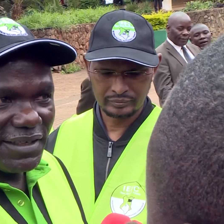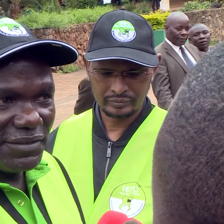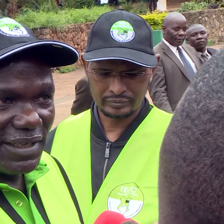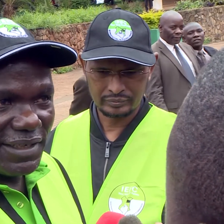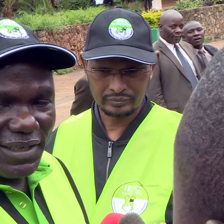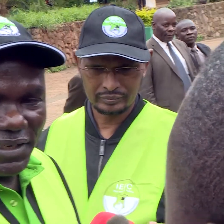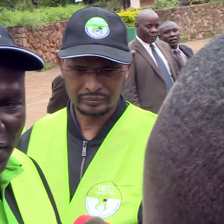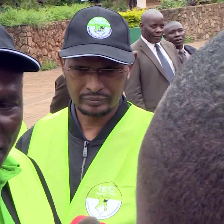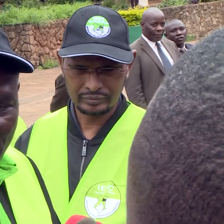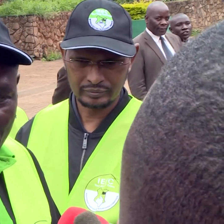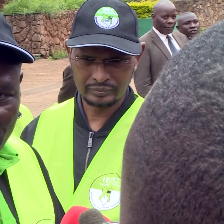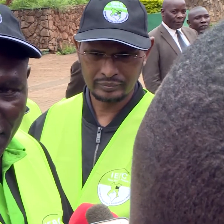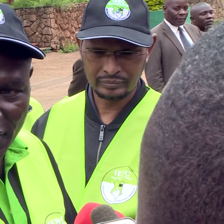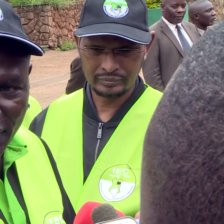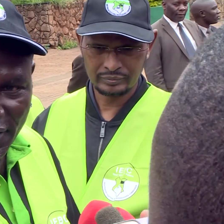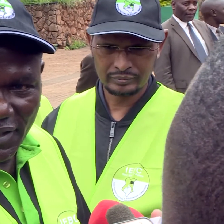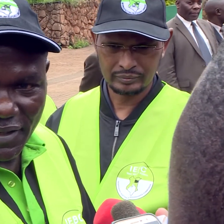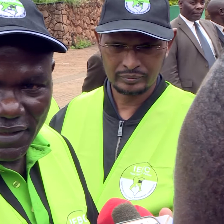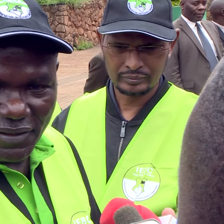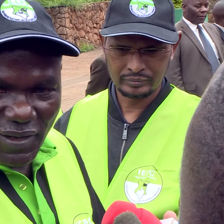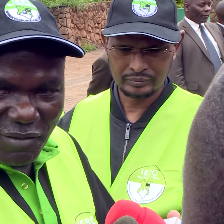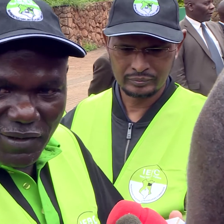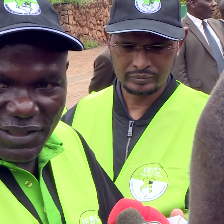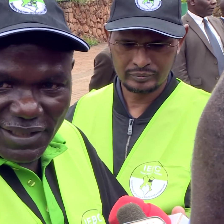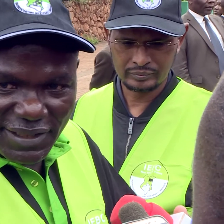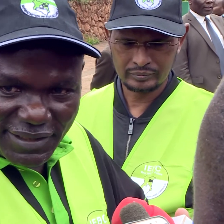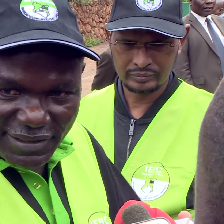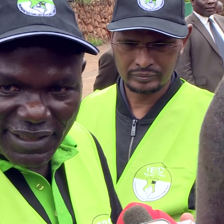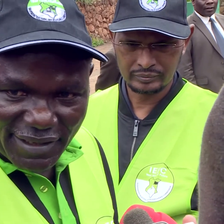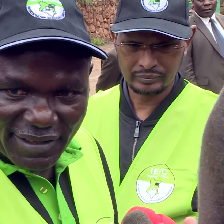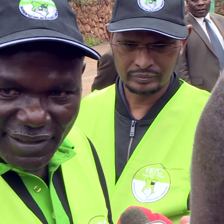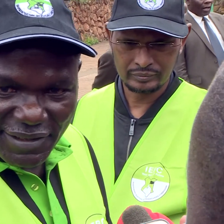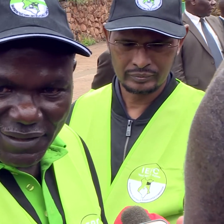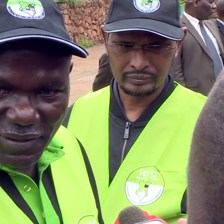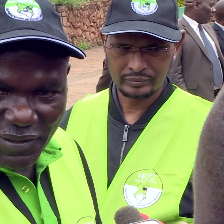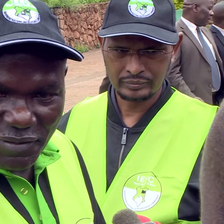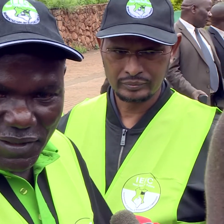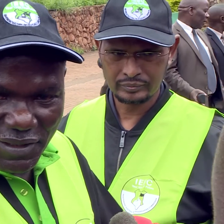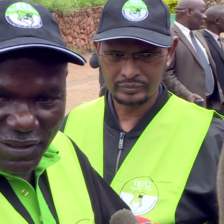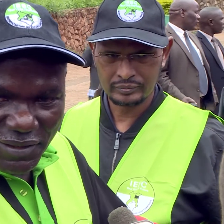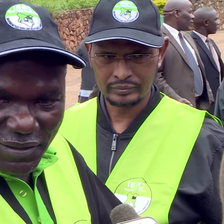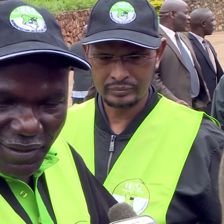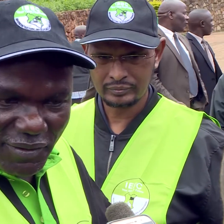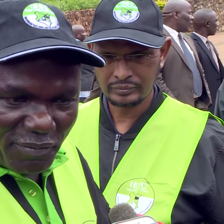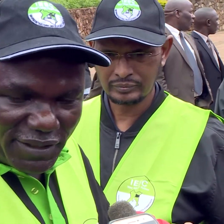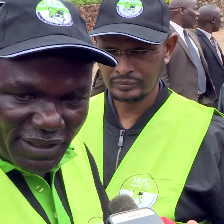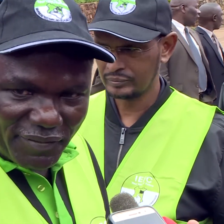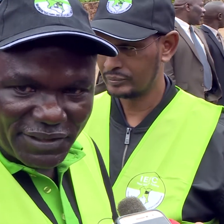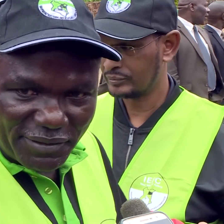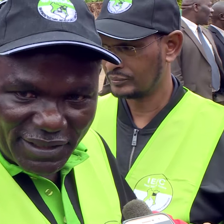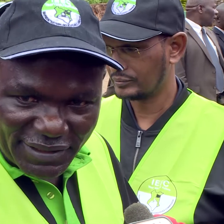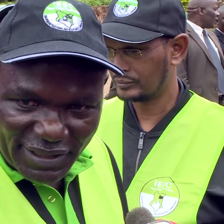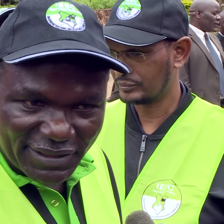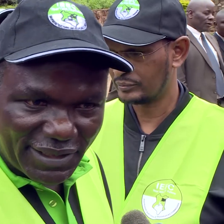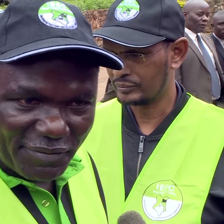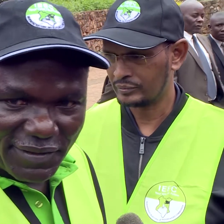sasa hii kitu inaendelea ni kujiandikisha wale ambao hawajajiandikisha, wale wamepata nafasi